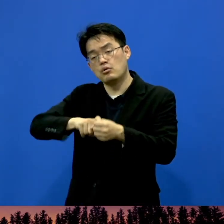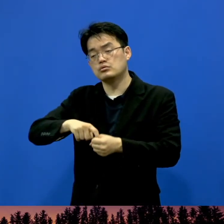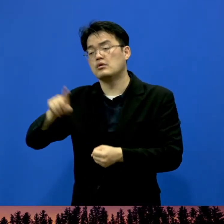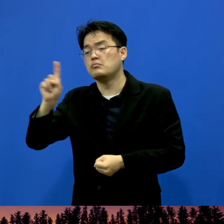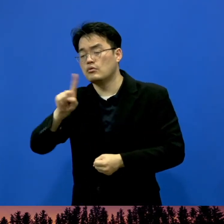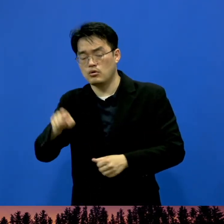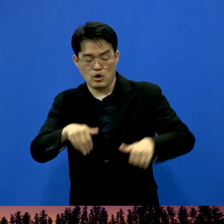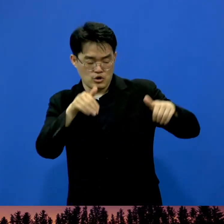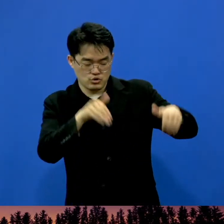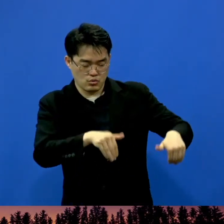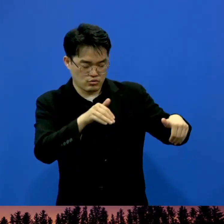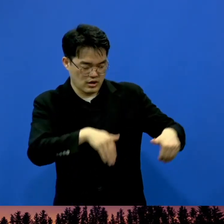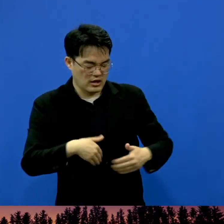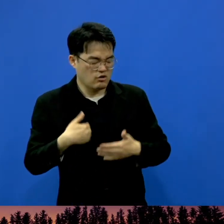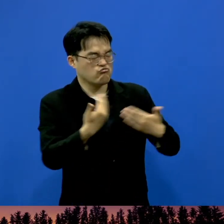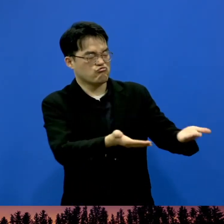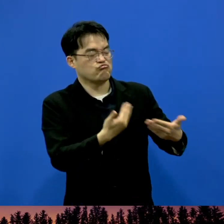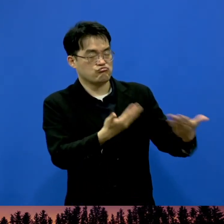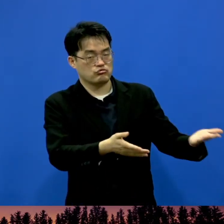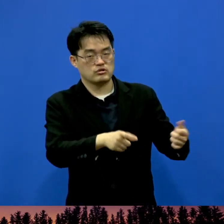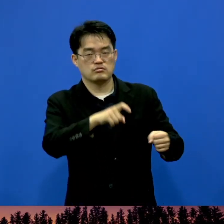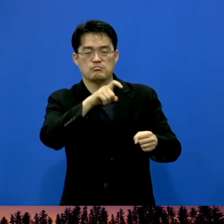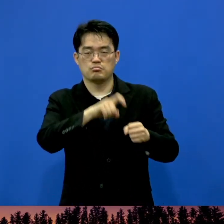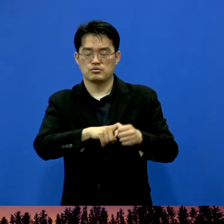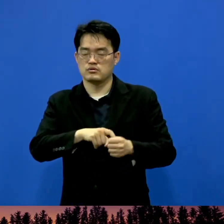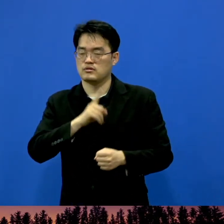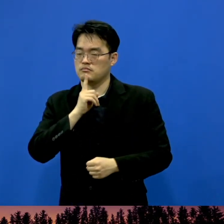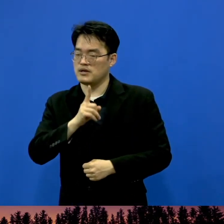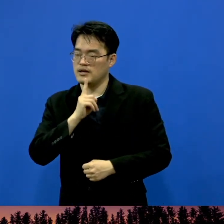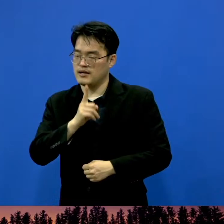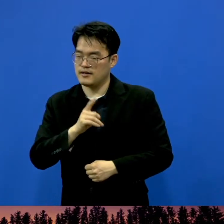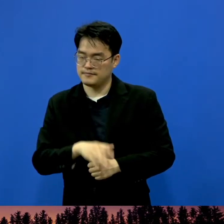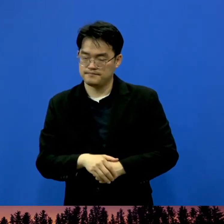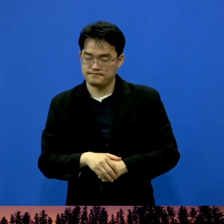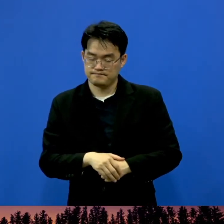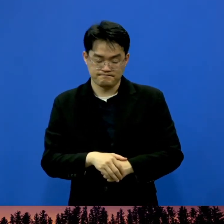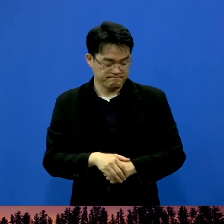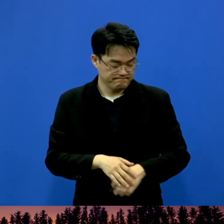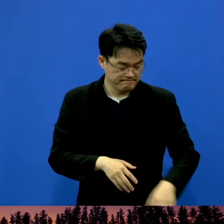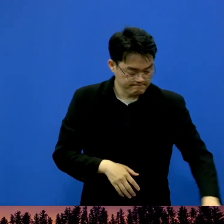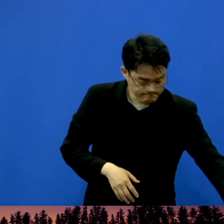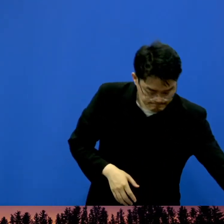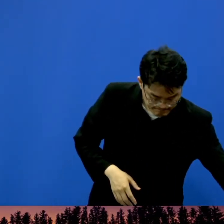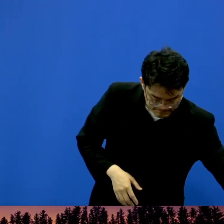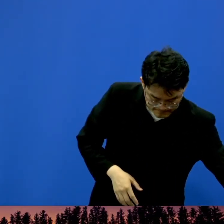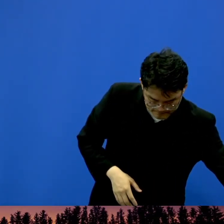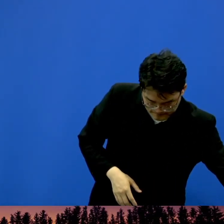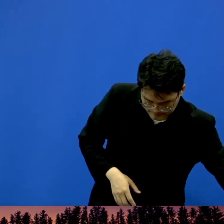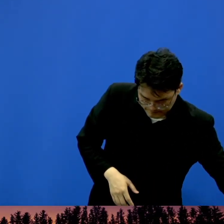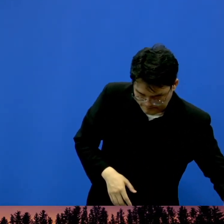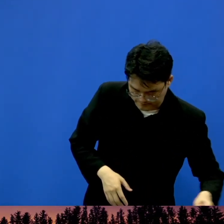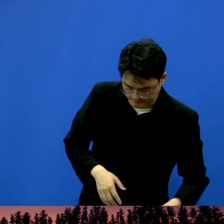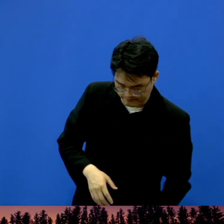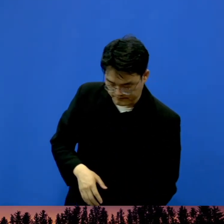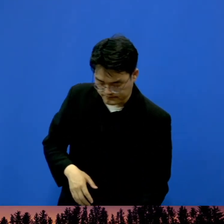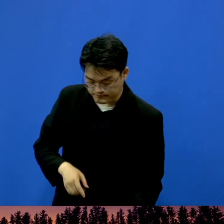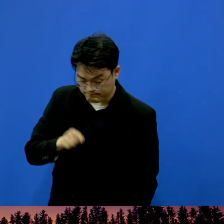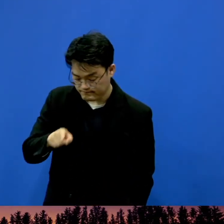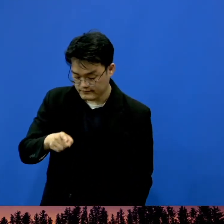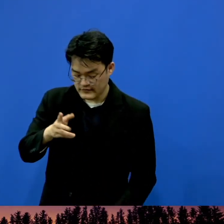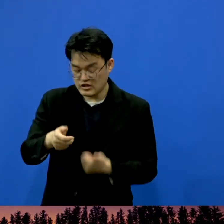종들에게 무엇인가를 주고자 하는 것이라는 거죠. 여러분 이게 성경 전체에서 하나님 우리에게 보여주시는 모습이에요.